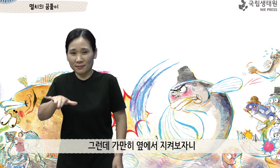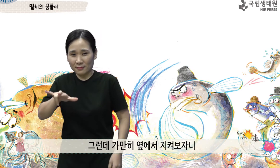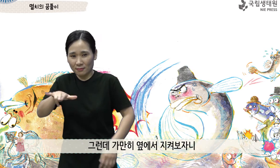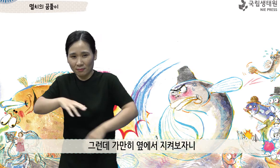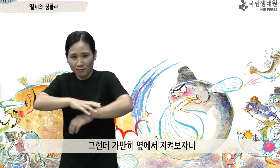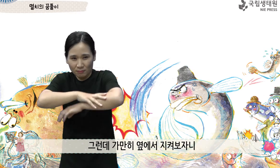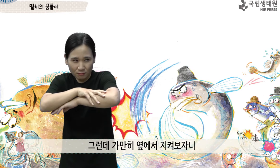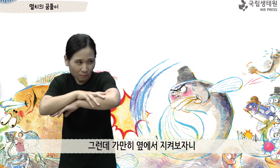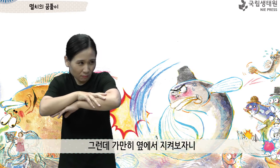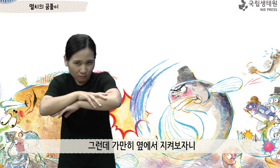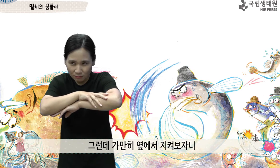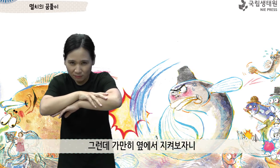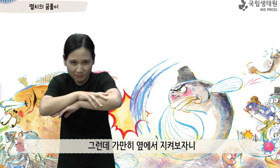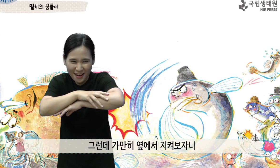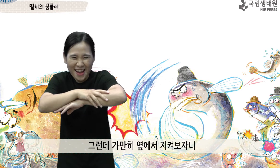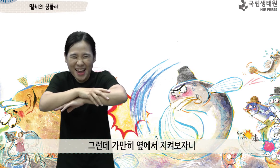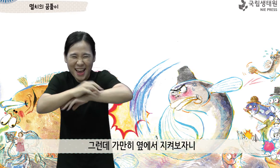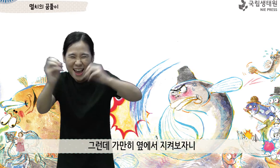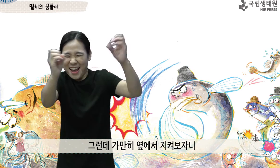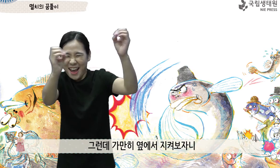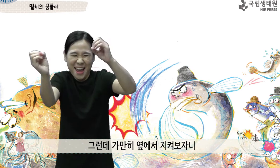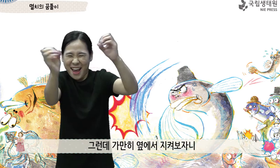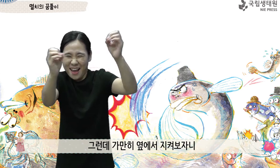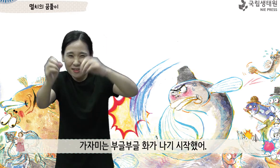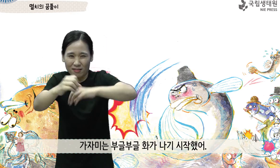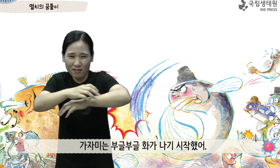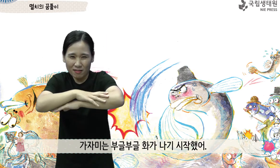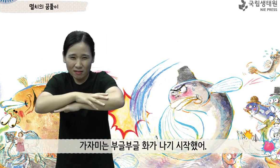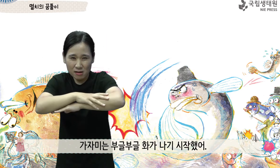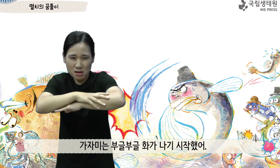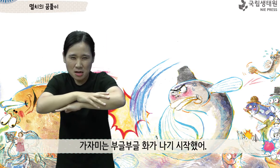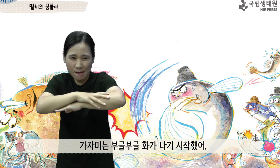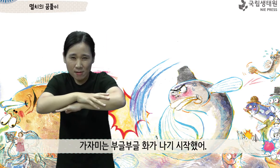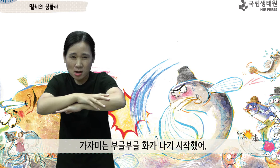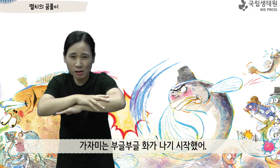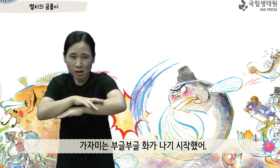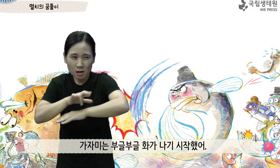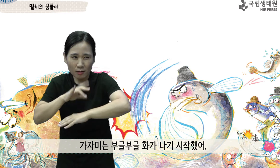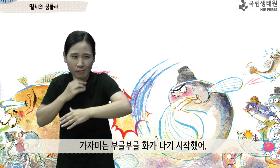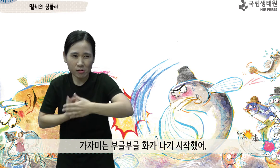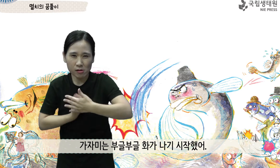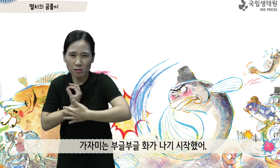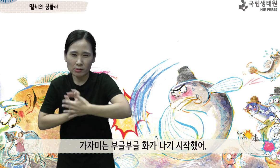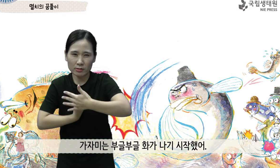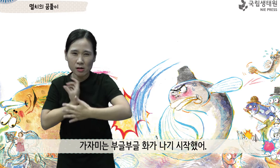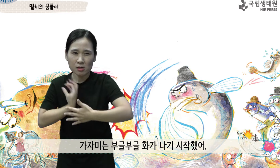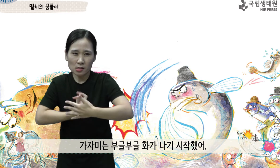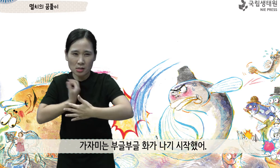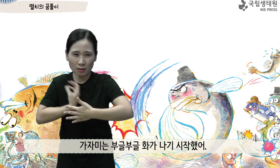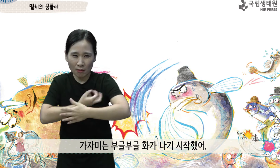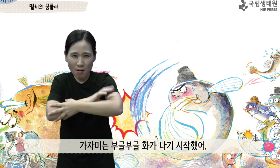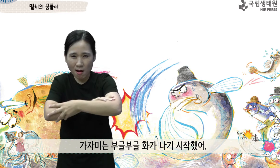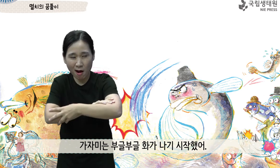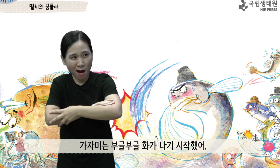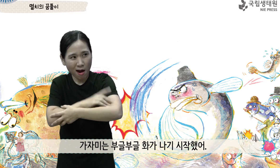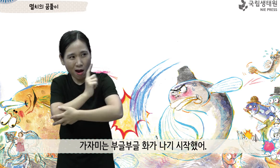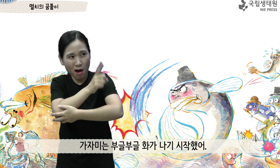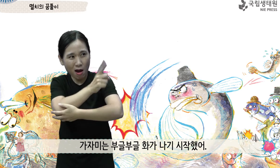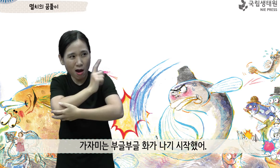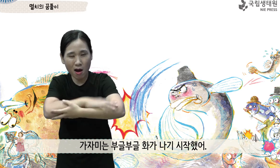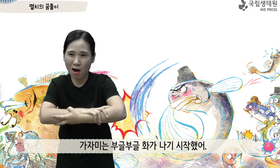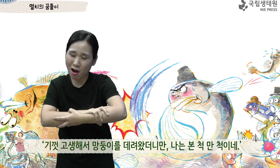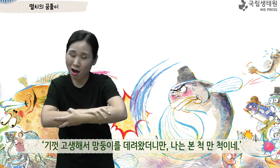그런데 가만히 옆에서 지켜보자니 가자미는 부글부글 화가 나기